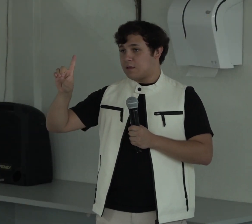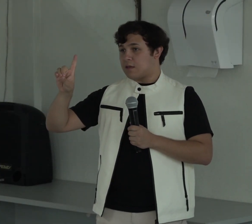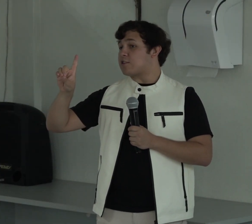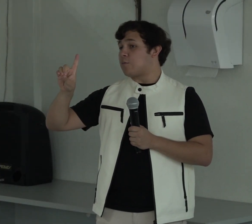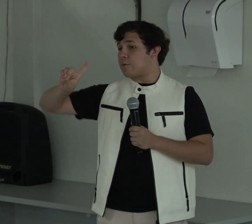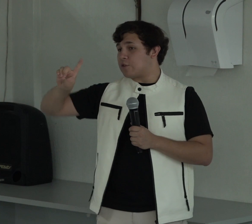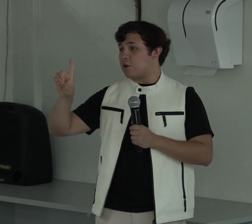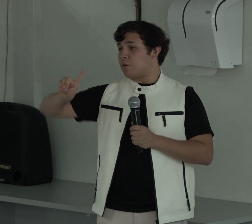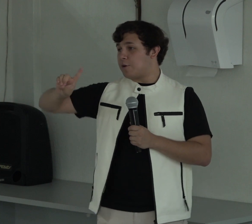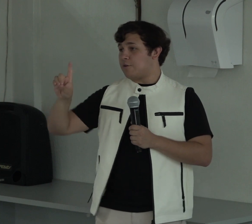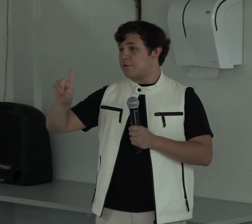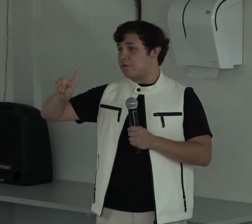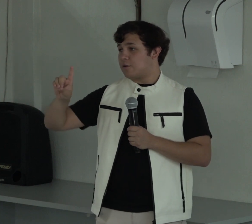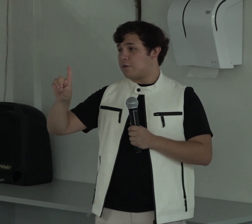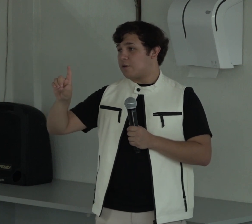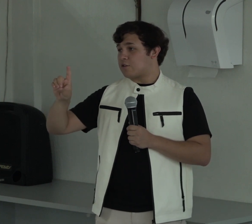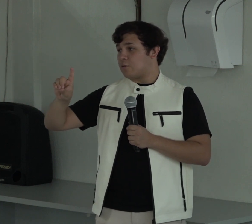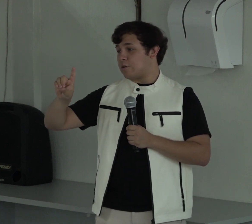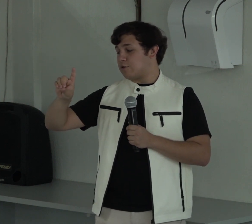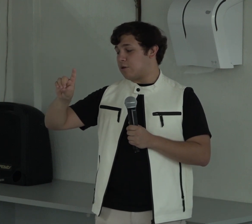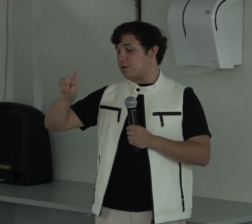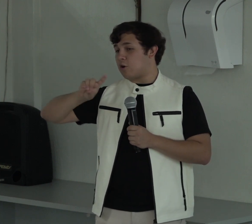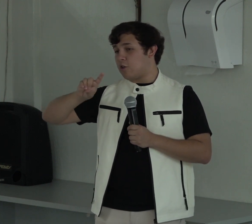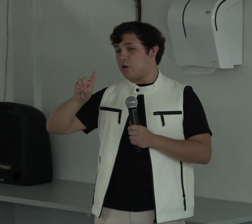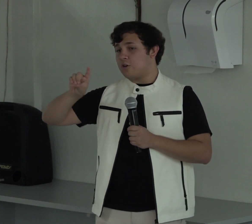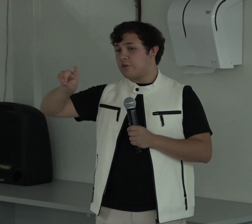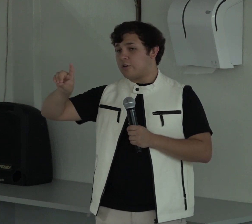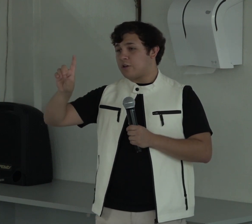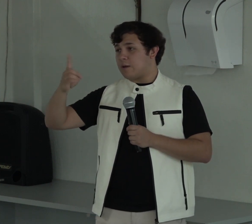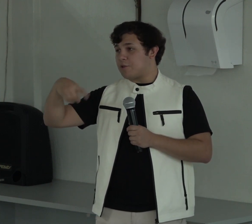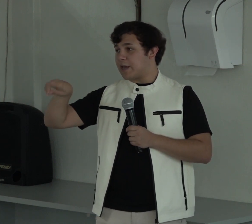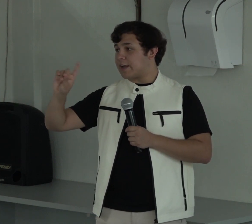Estoy moviendo el hombro, estoy moviendo el codo, la muñeca.